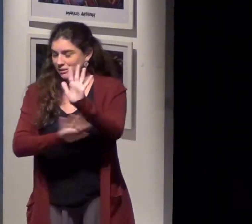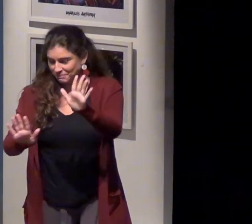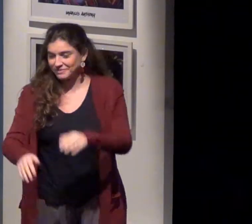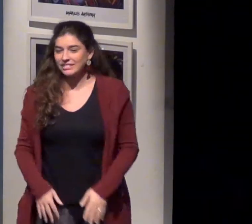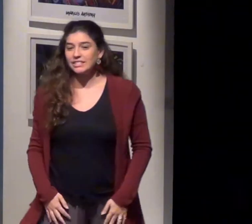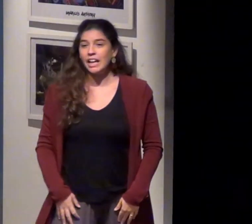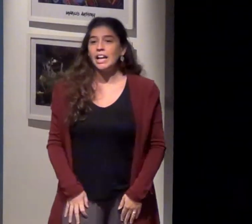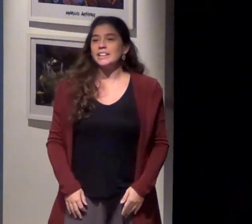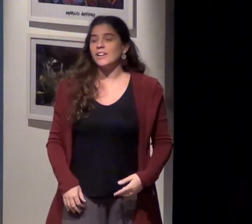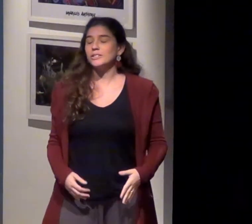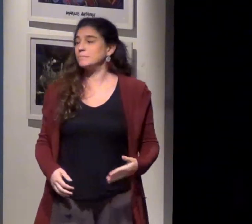Boa tarde.